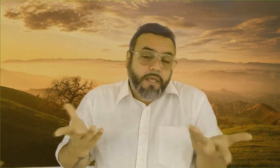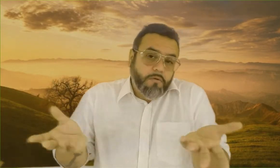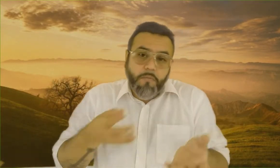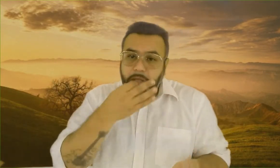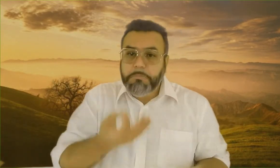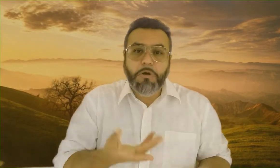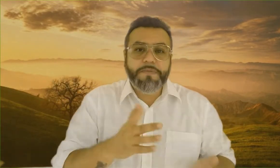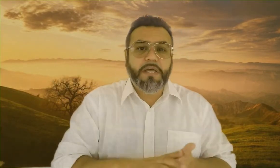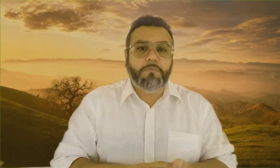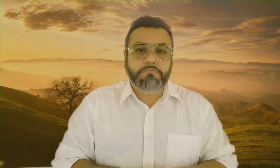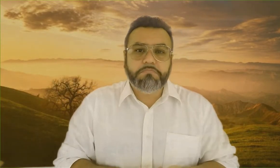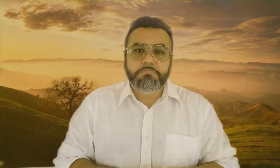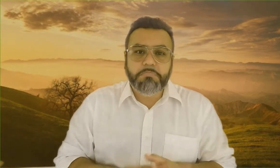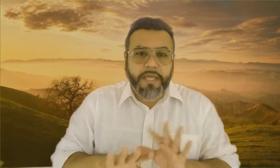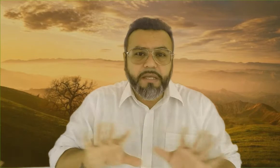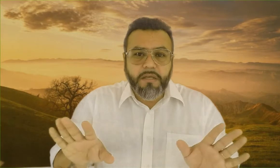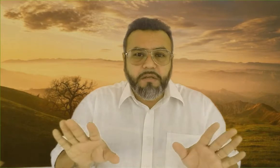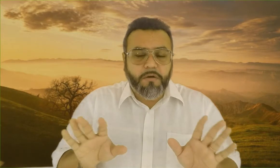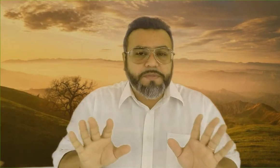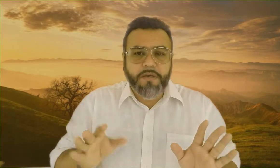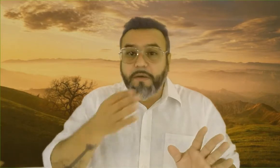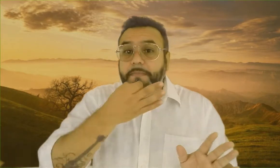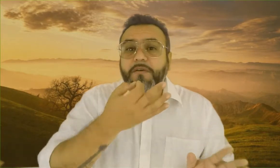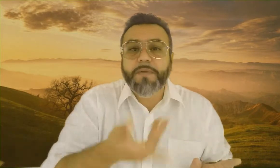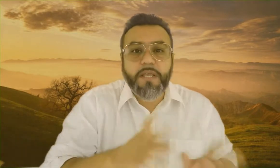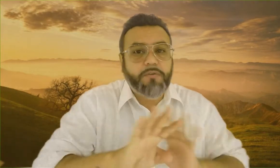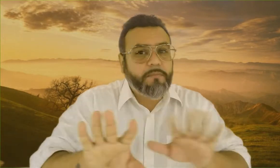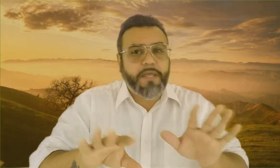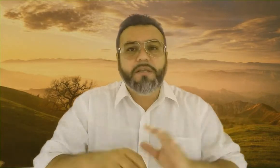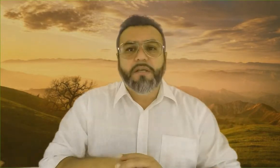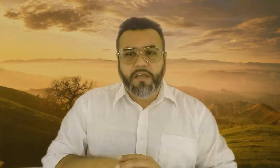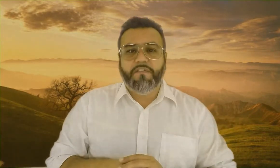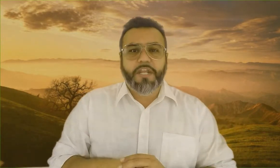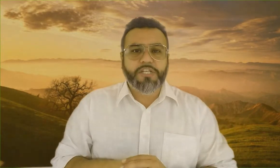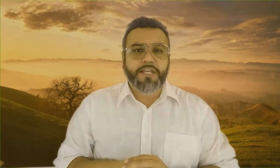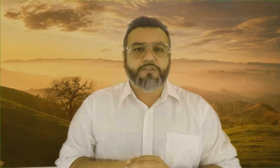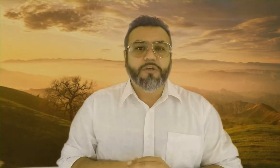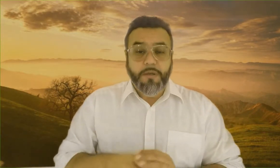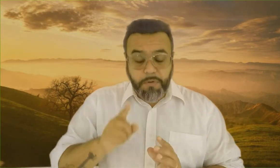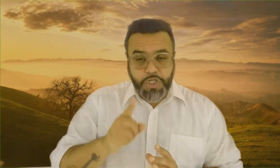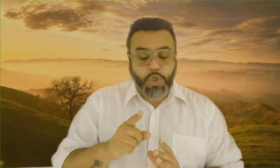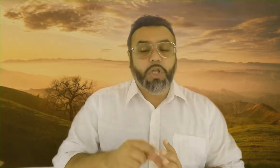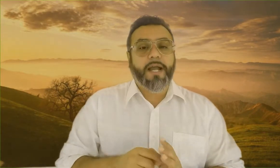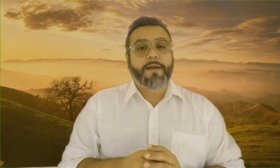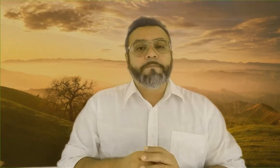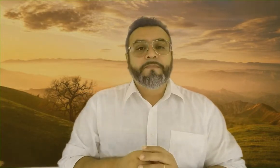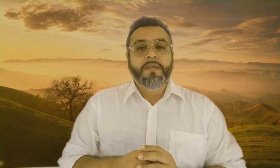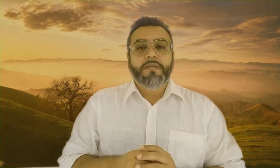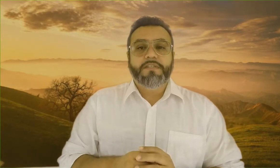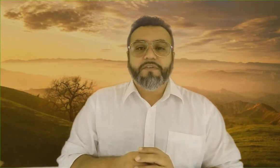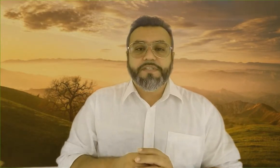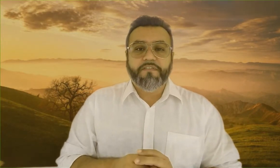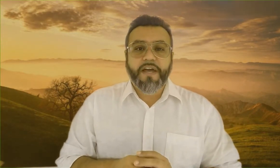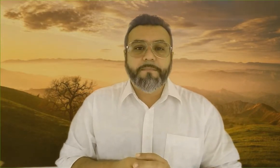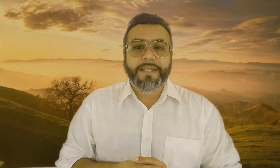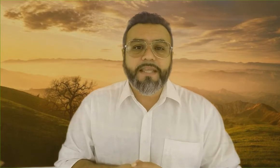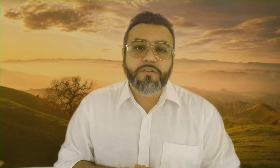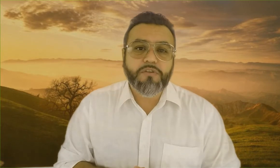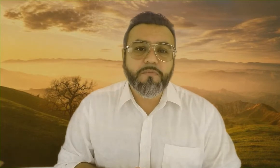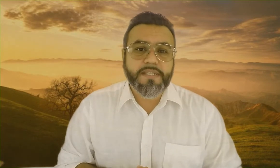É uma opção, né? Opção, é a minha opinião também referente a isso. Pode colocar. Se você vai para dentro de uma